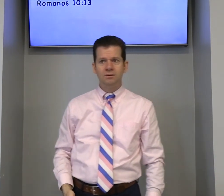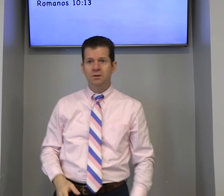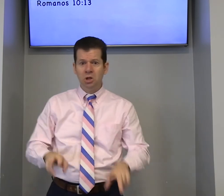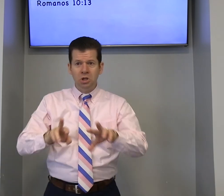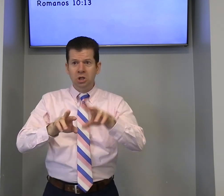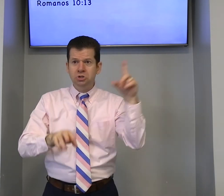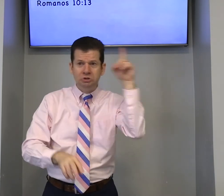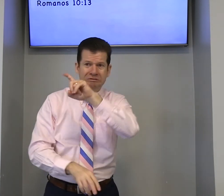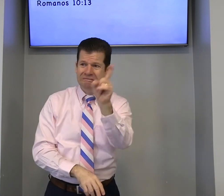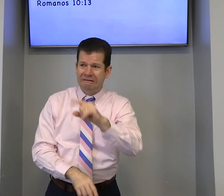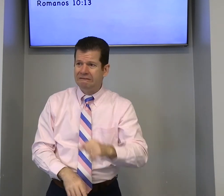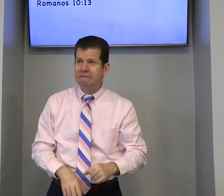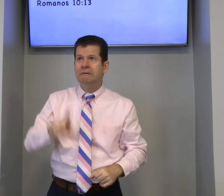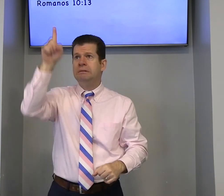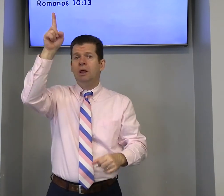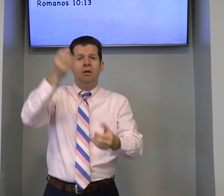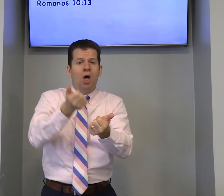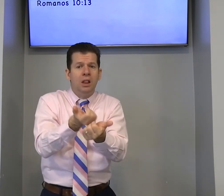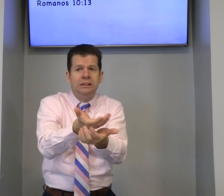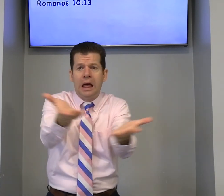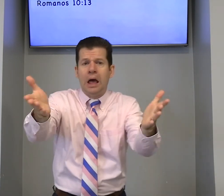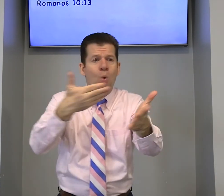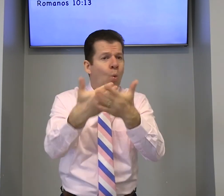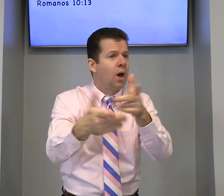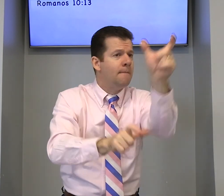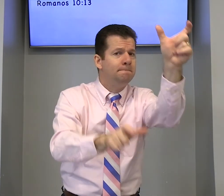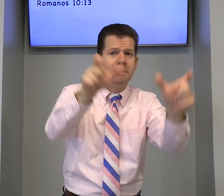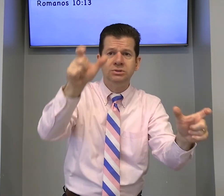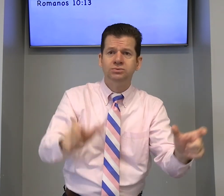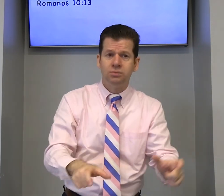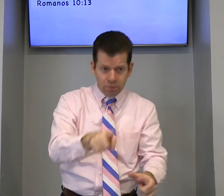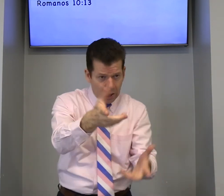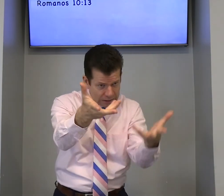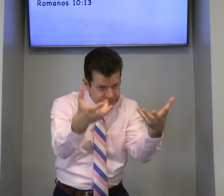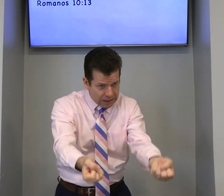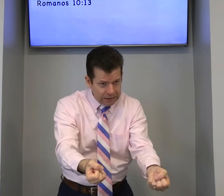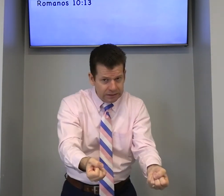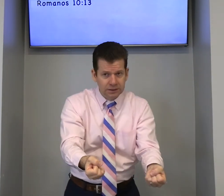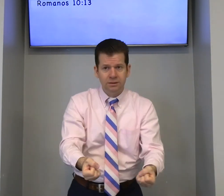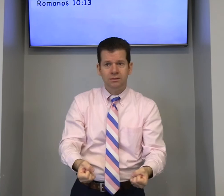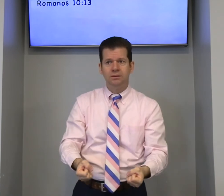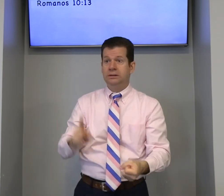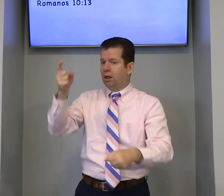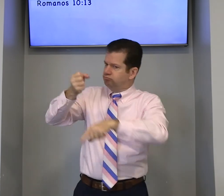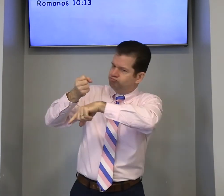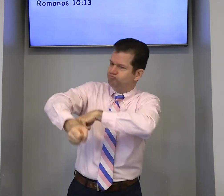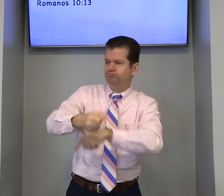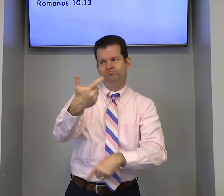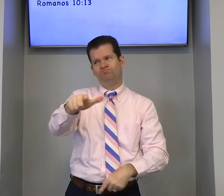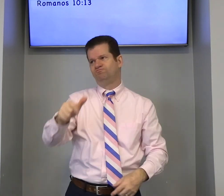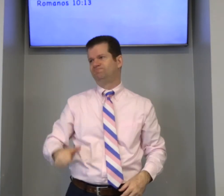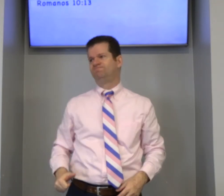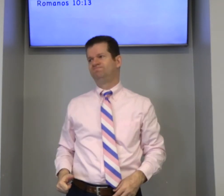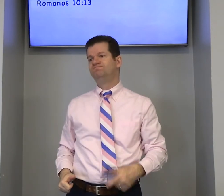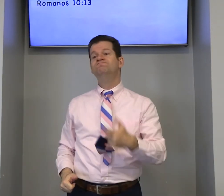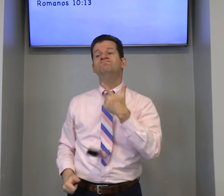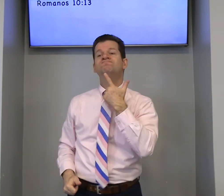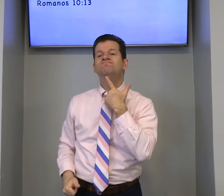fácil. Não é difícil. Deus dá essa solução para qualquer pessoa, mas Ele não obriga,